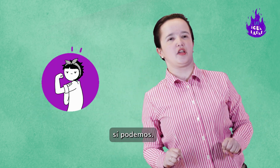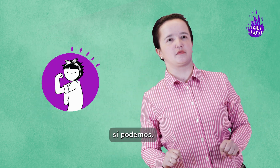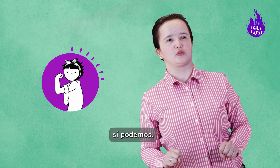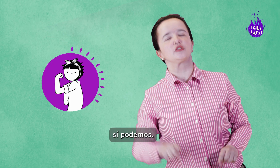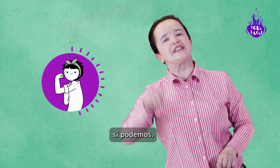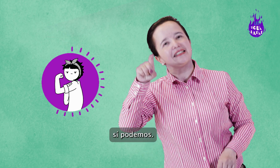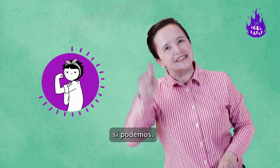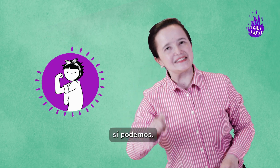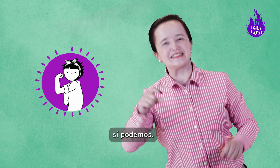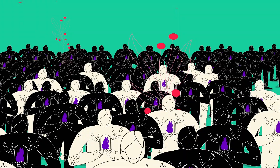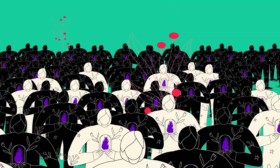sí podemos.